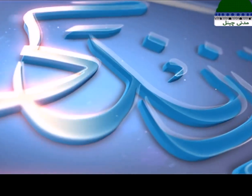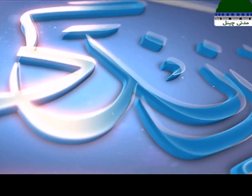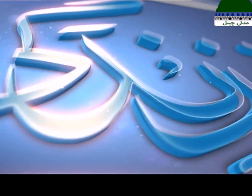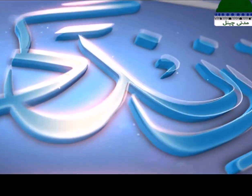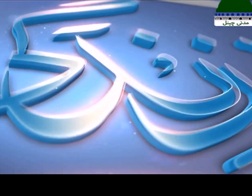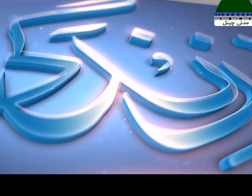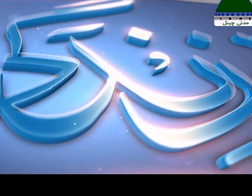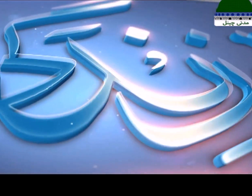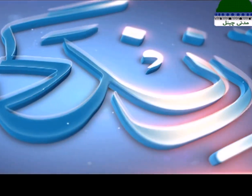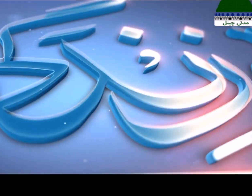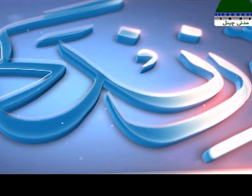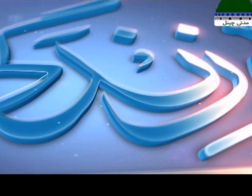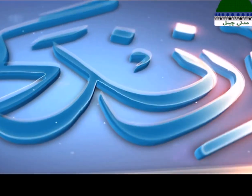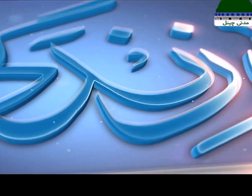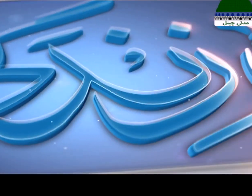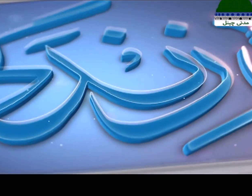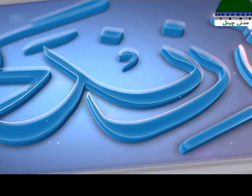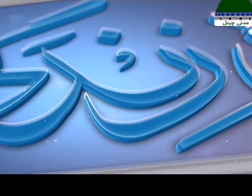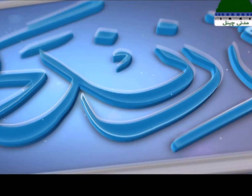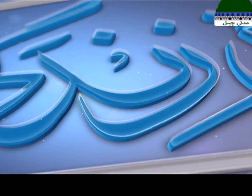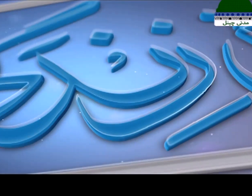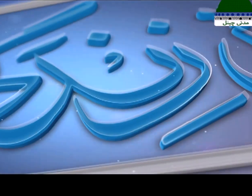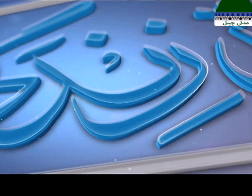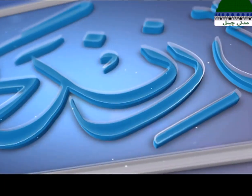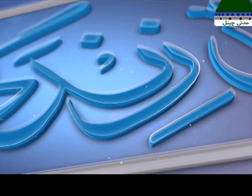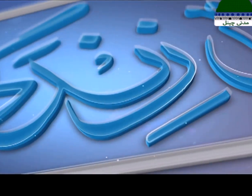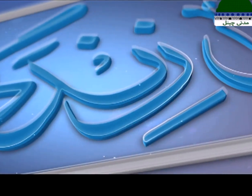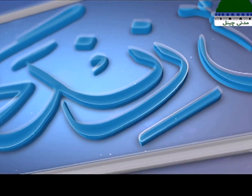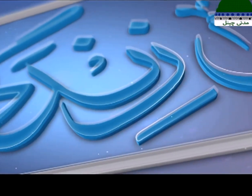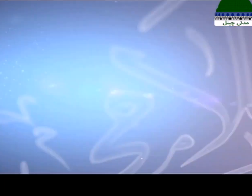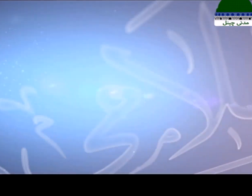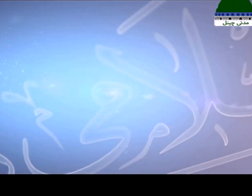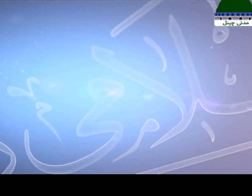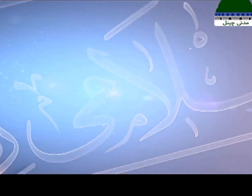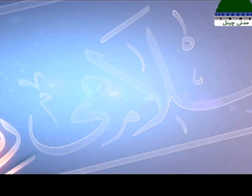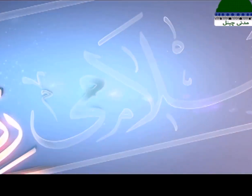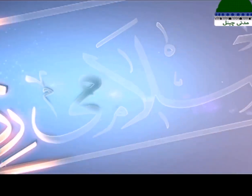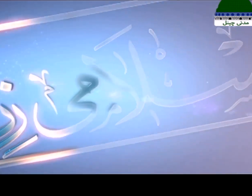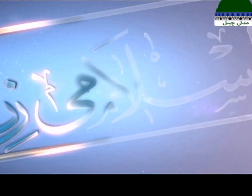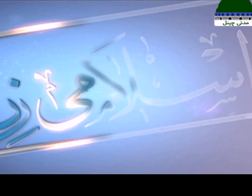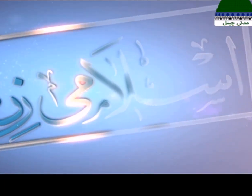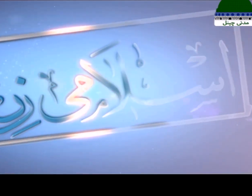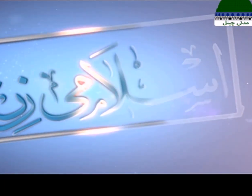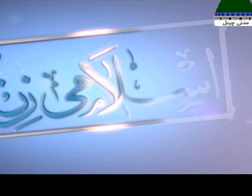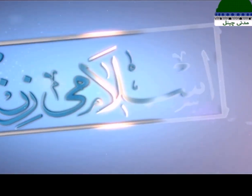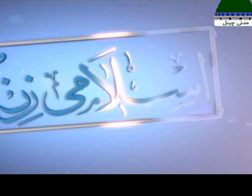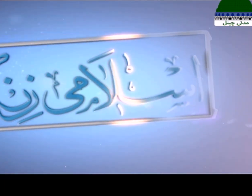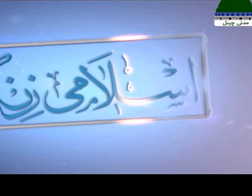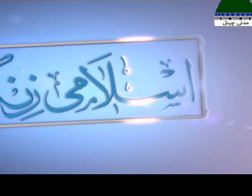لیے مسلمان، میں اسی لیے نمازی، میری زندگی کا مقصد